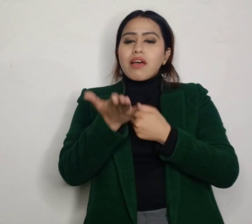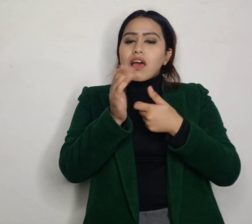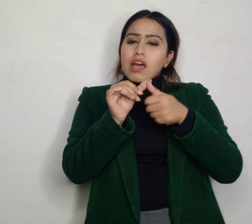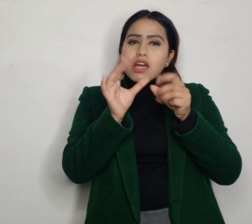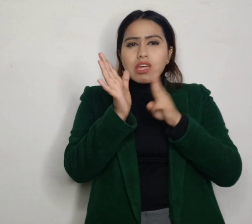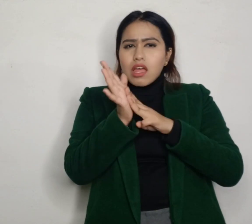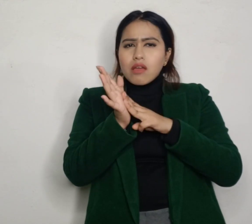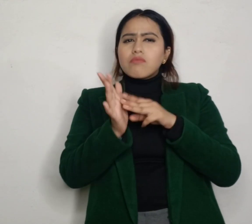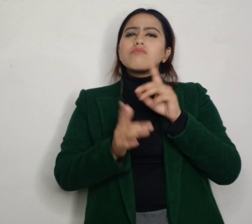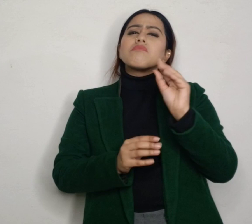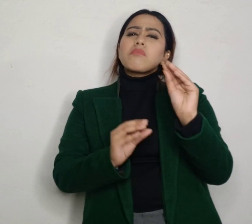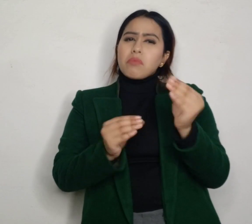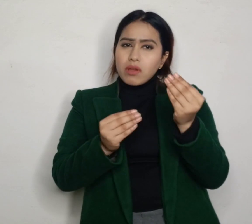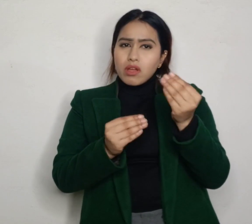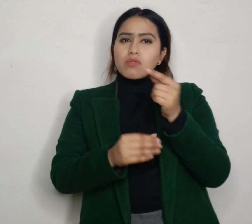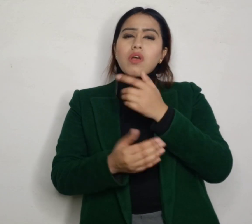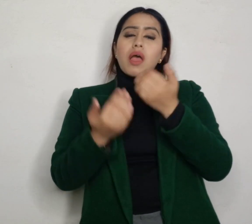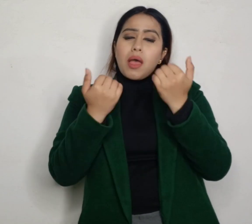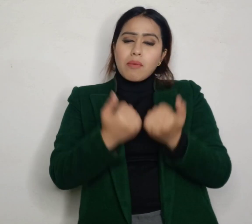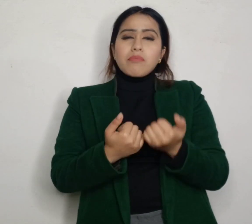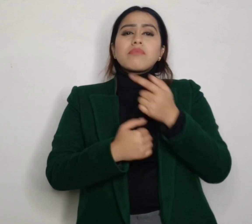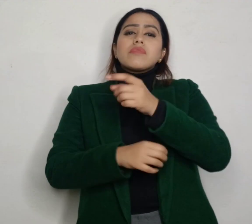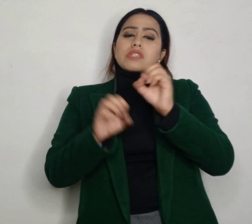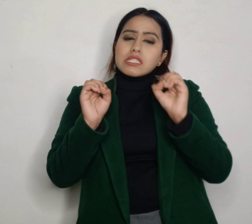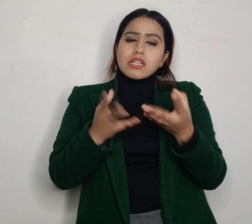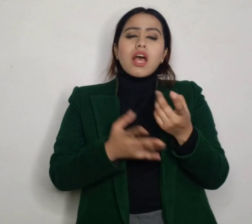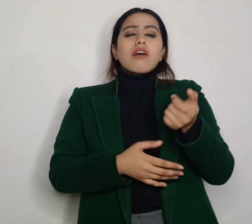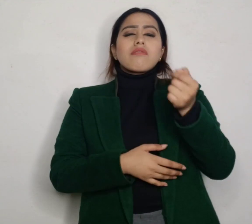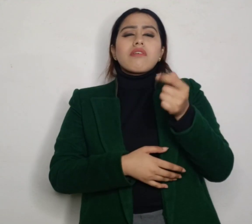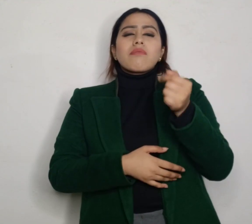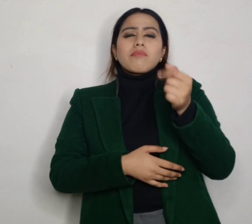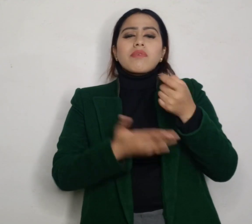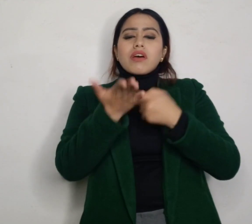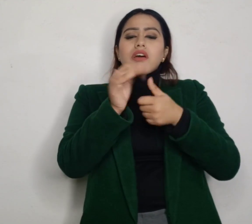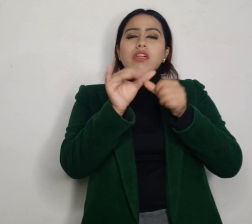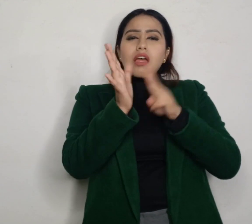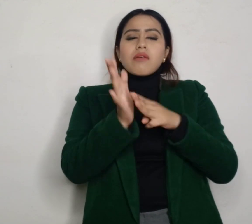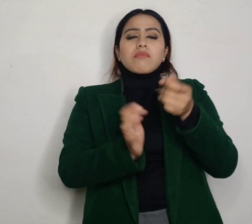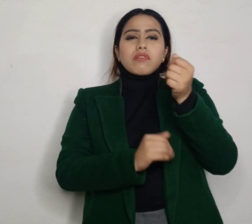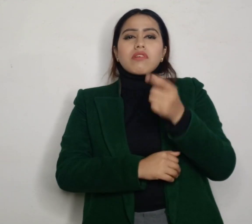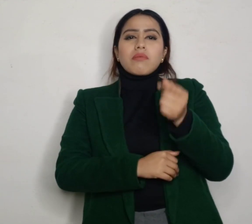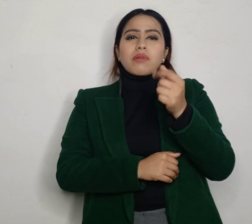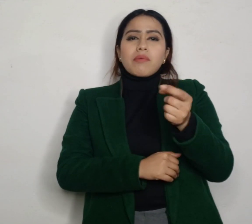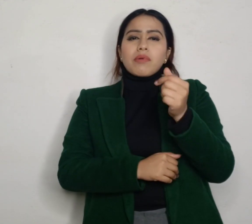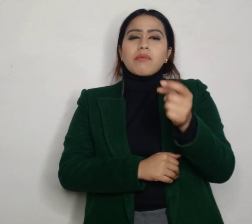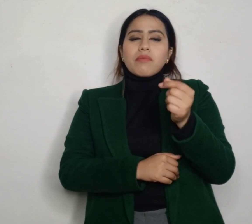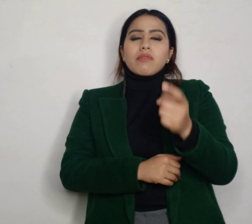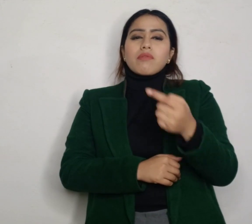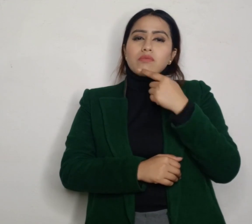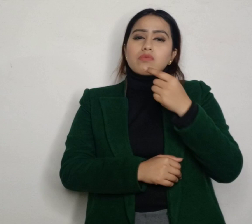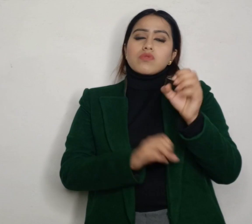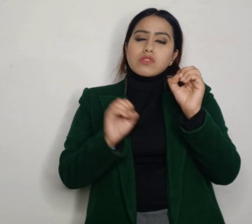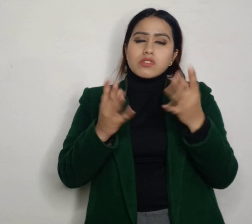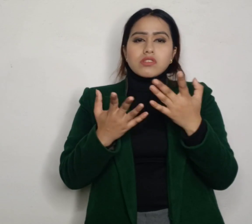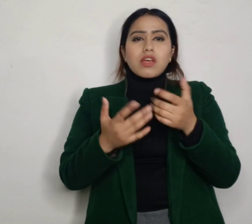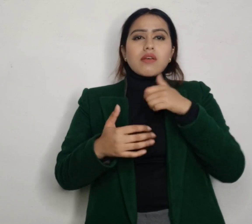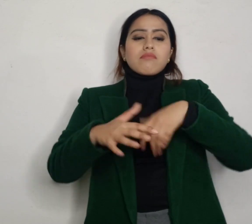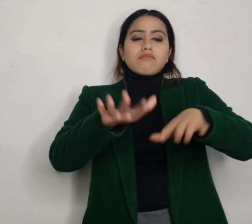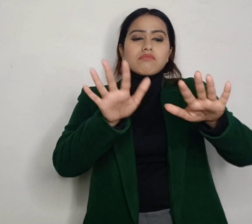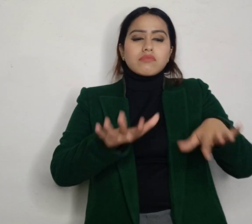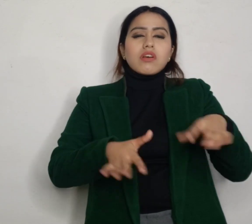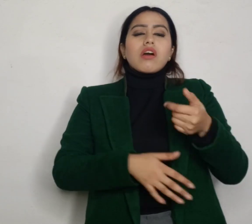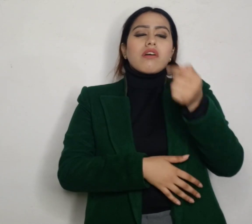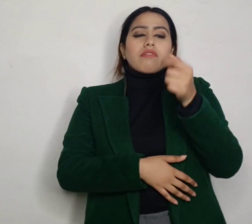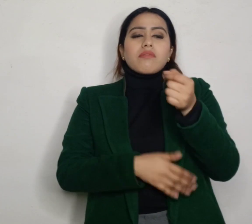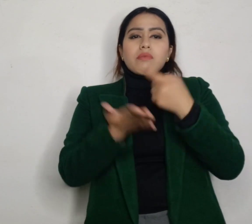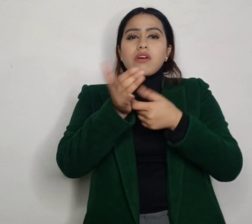का नाम है राम। तुम जाओ सरयू तट पर और अभी से राम राम जपना शुरू कर दो। हनुमान जी ने कहा जो आज्ञा माता, और जाकर के